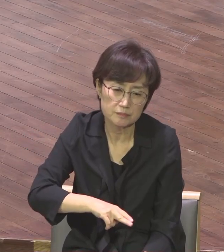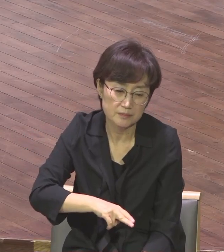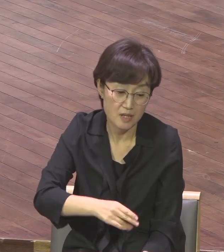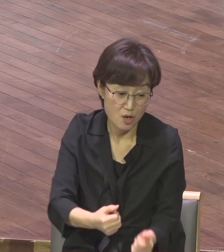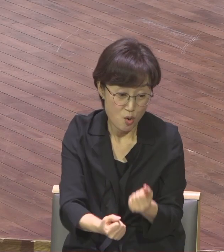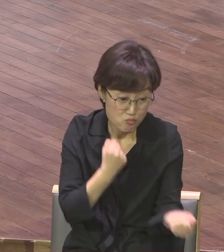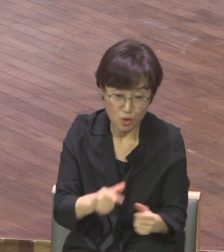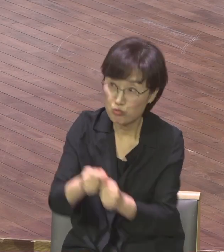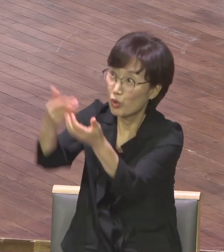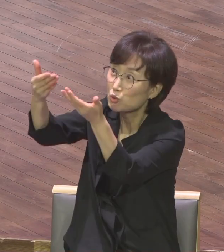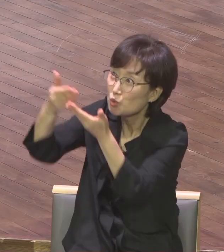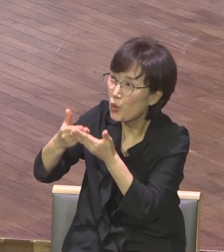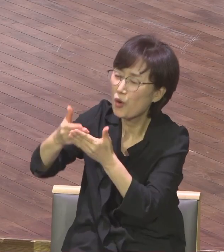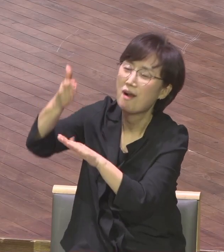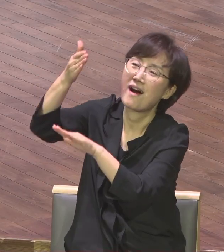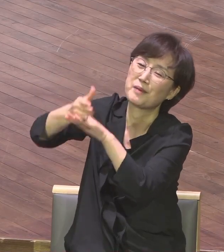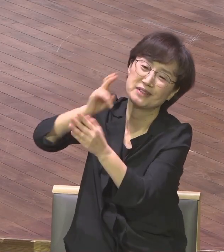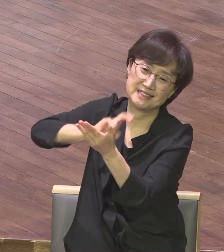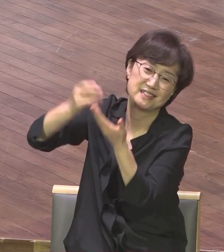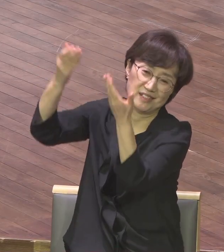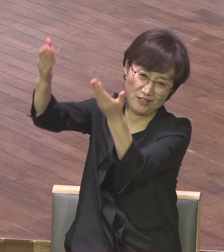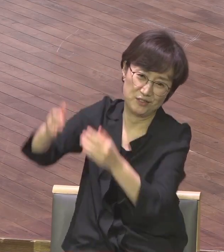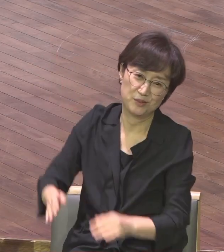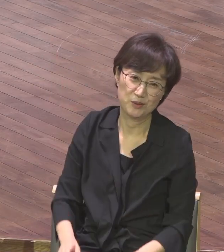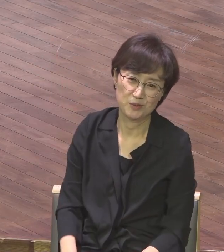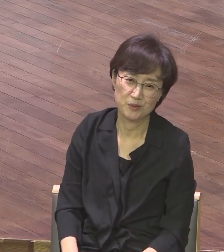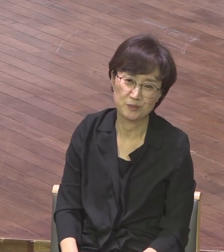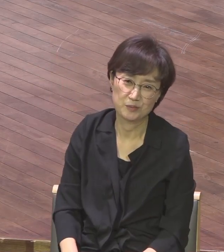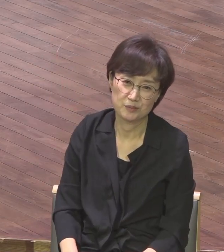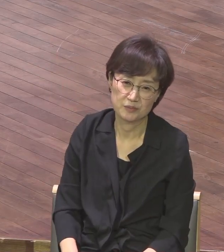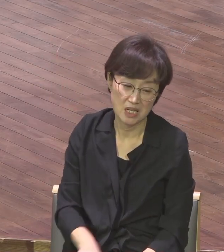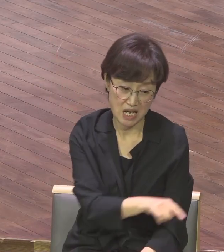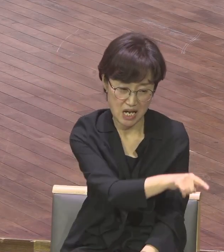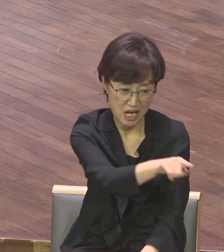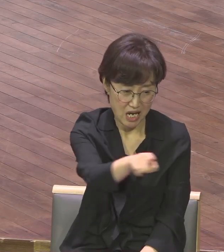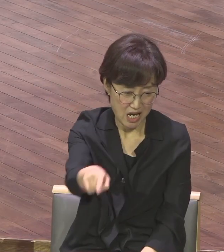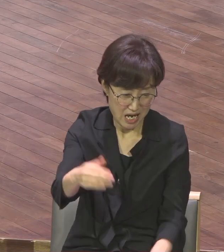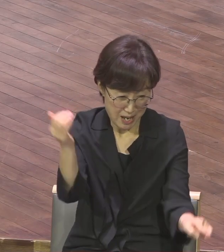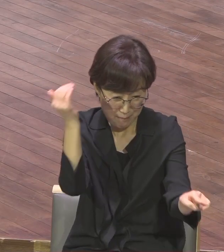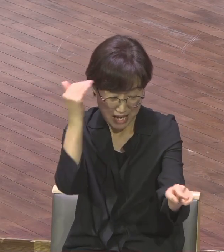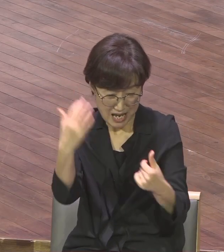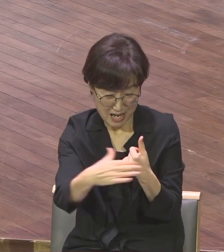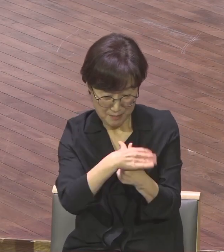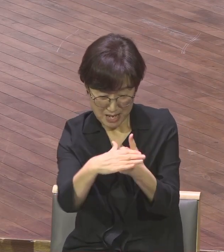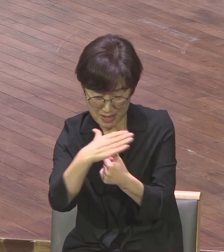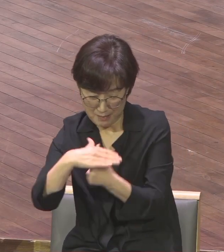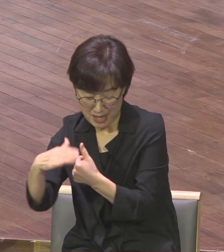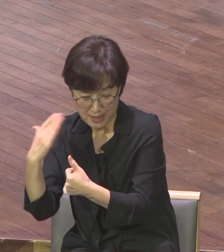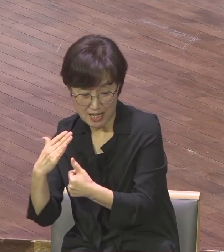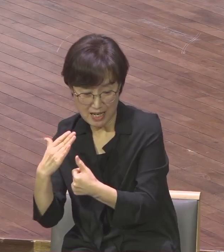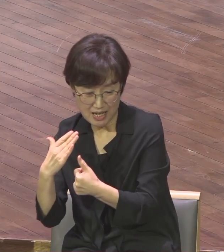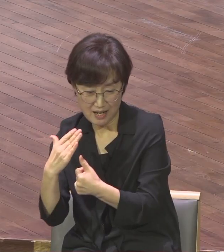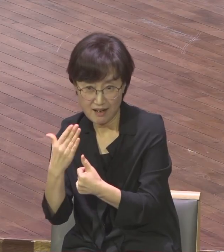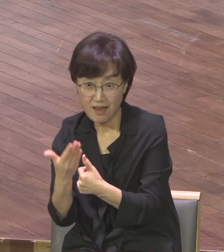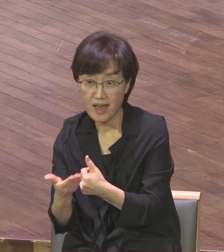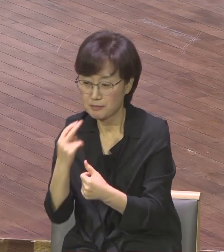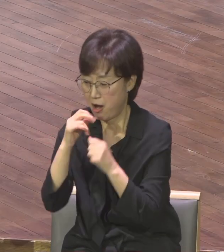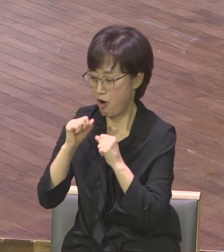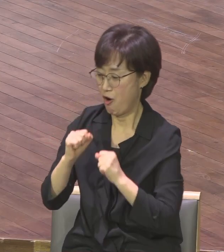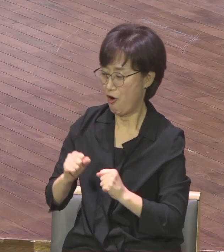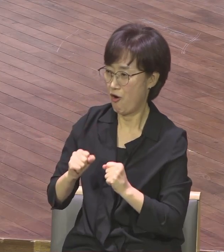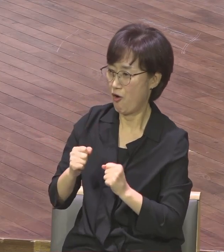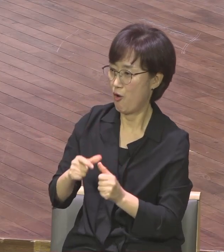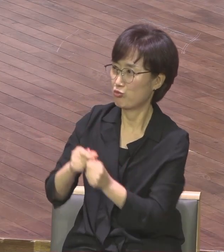시편이죠. 그 엄청난 원수들 사이에서 살림을 받았기